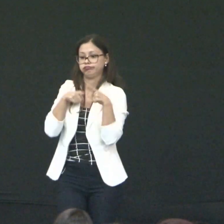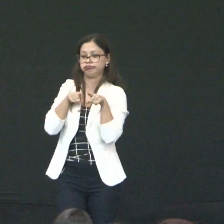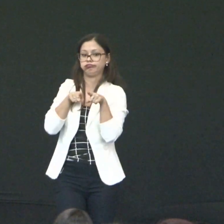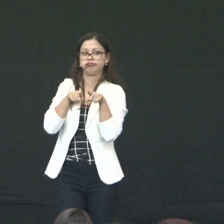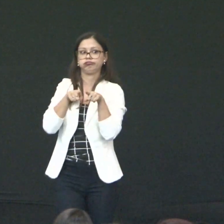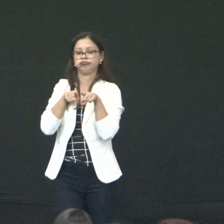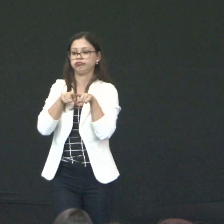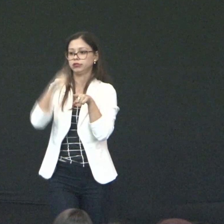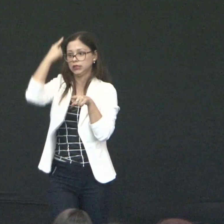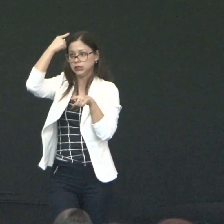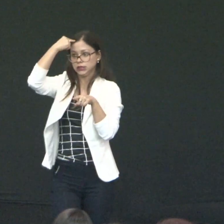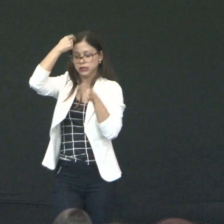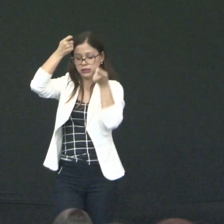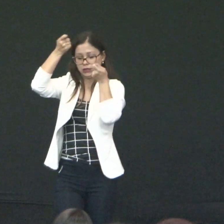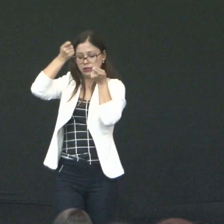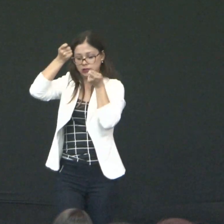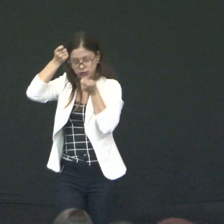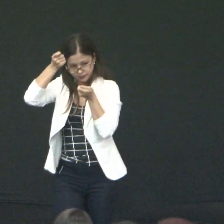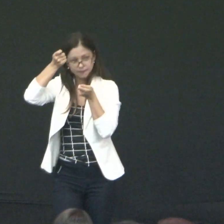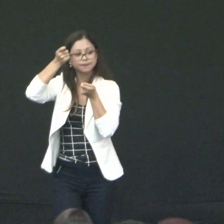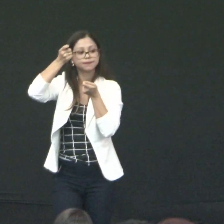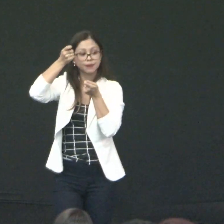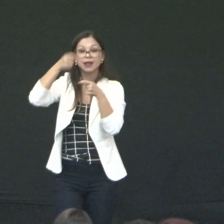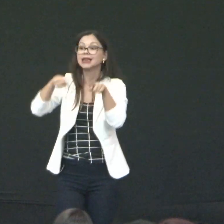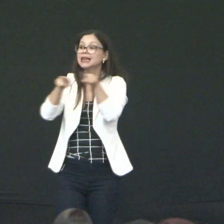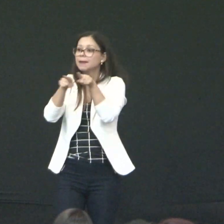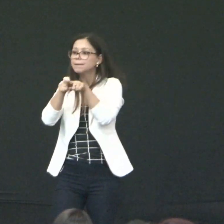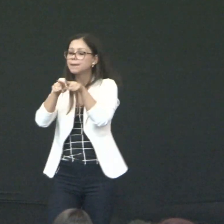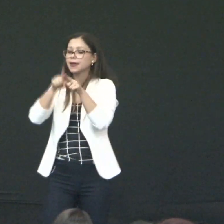Entender o delay necessário para fazer essa tradução simultânea